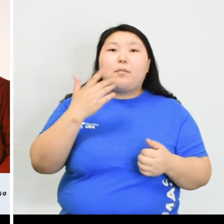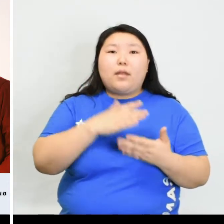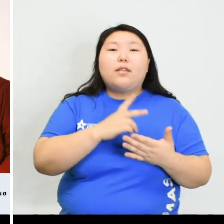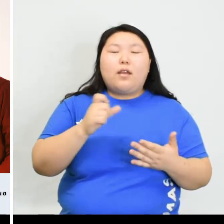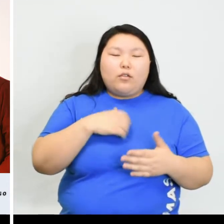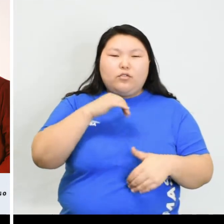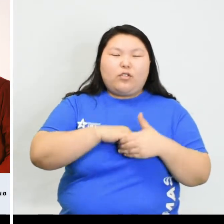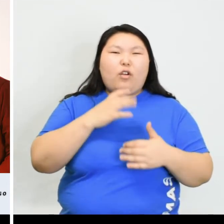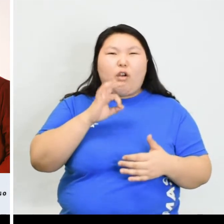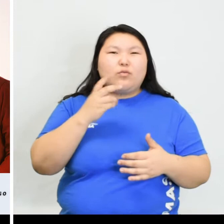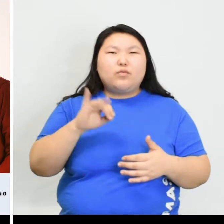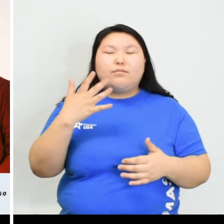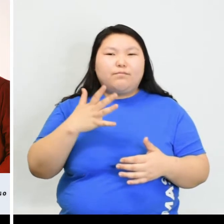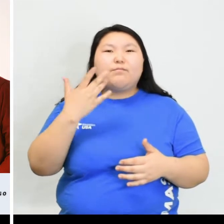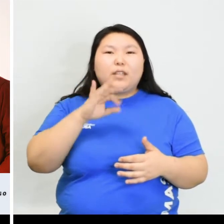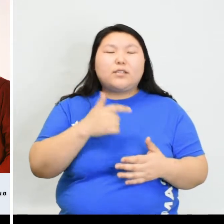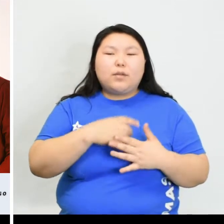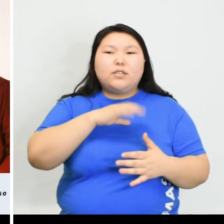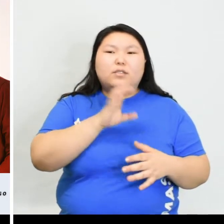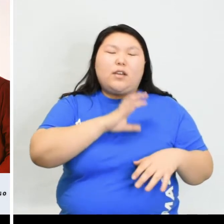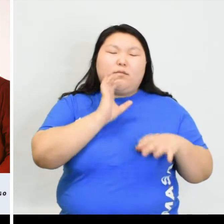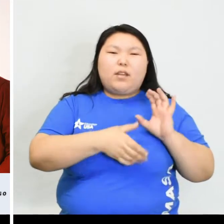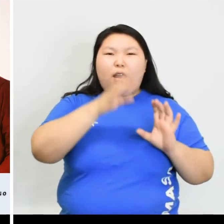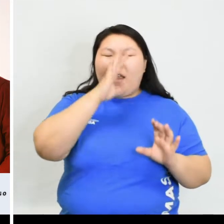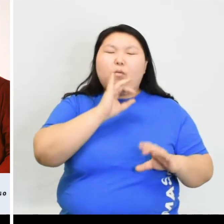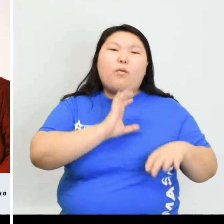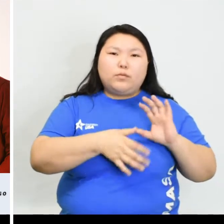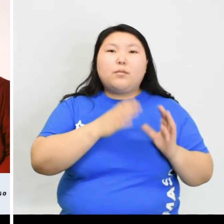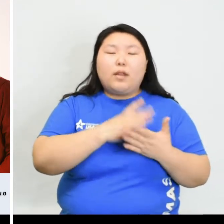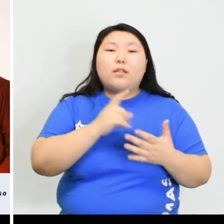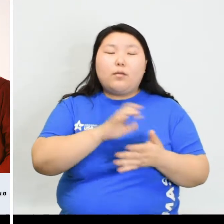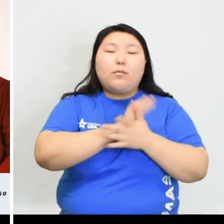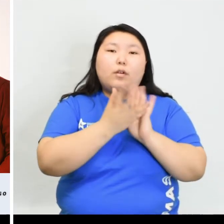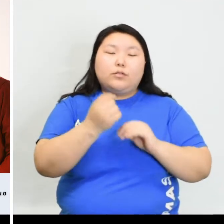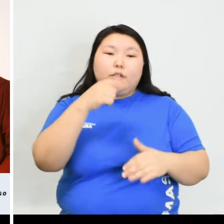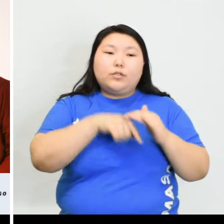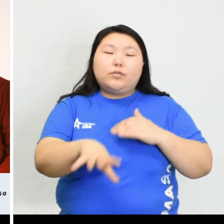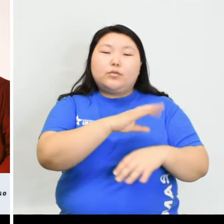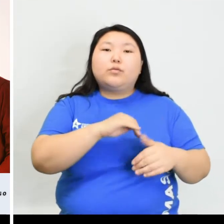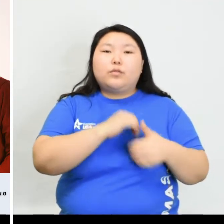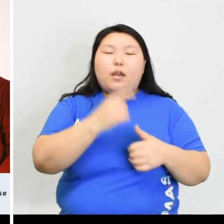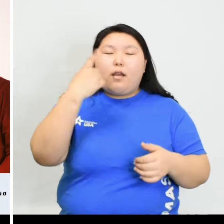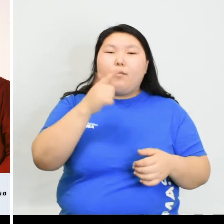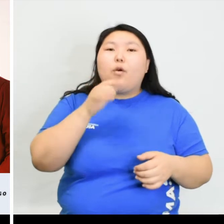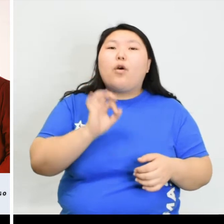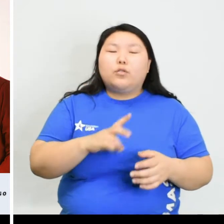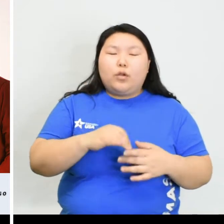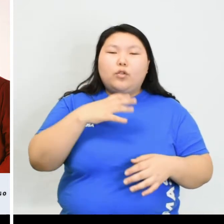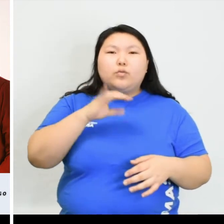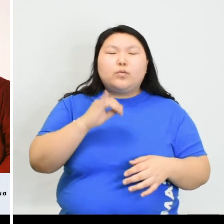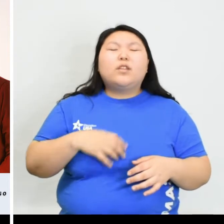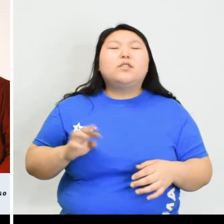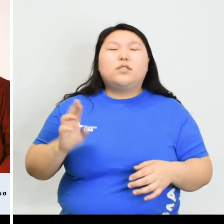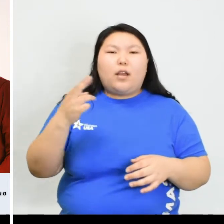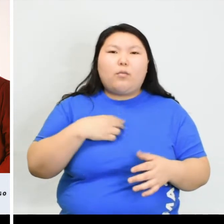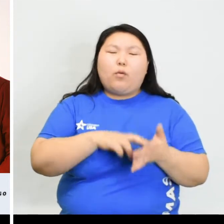онцгой л байдаг юм байна лээ. Ер нь сэтгэл амар унтдаг юм байна лээ. Гэхдээ тэнд дундаас нь бол хамгийн гол нь юун дээр яагаад